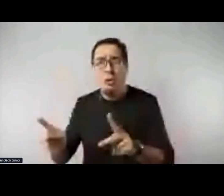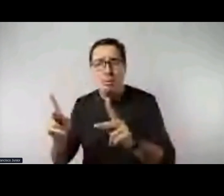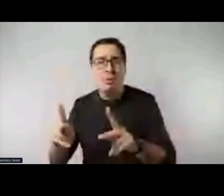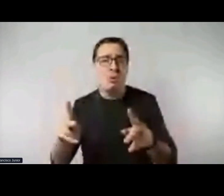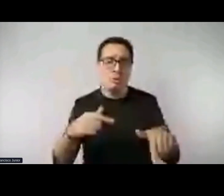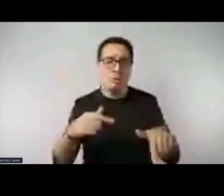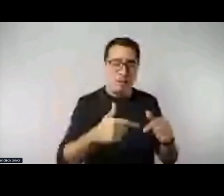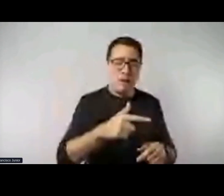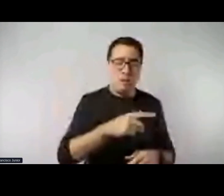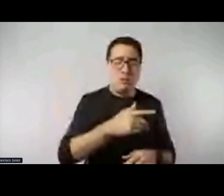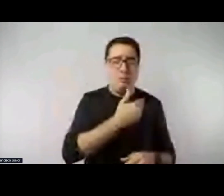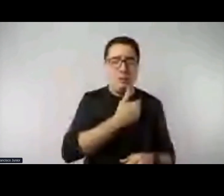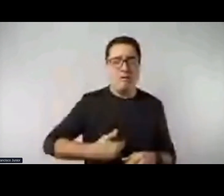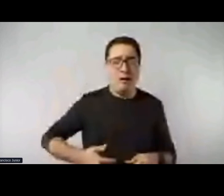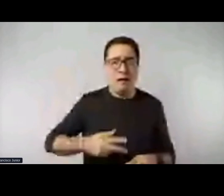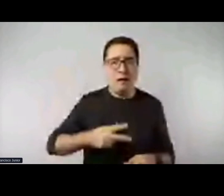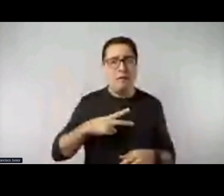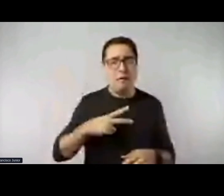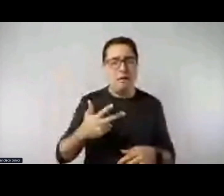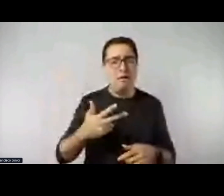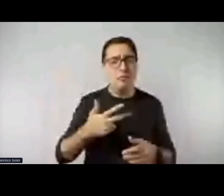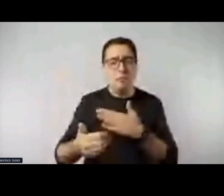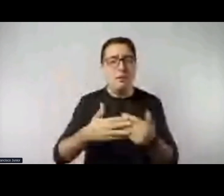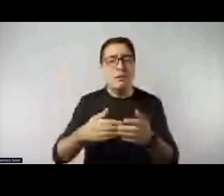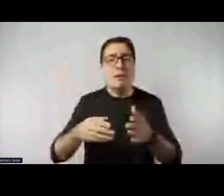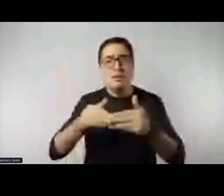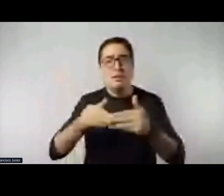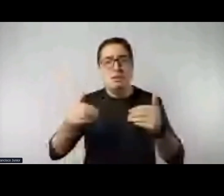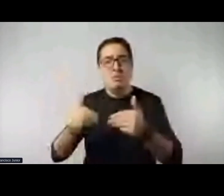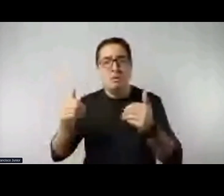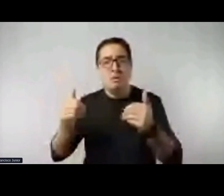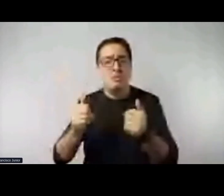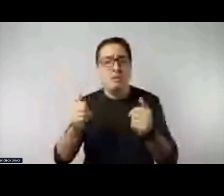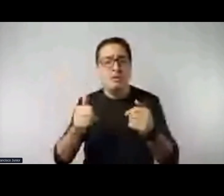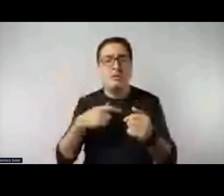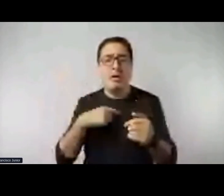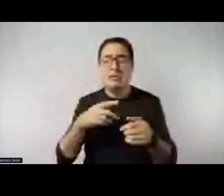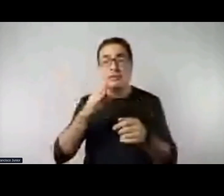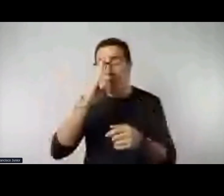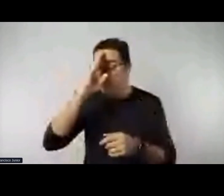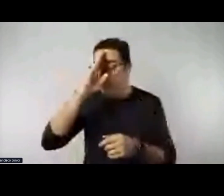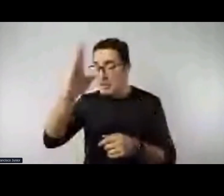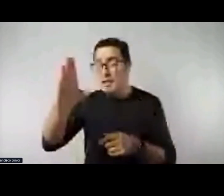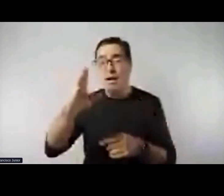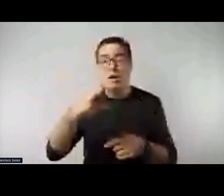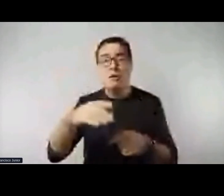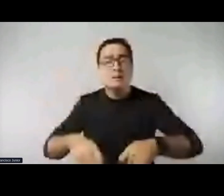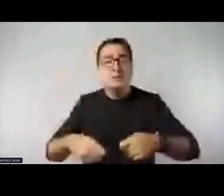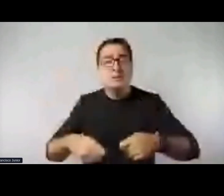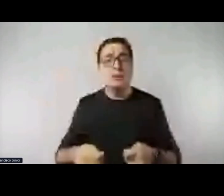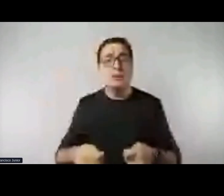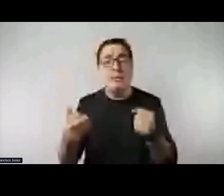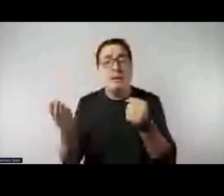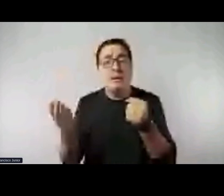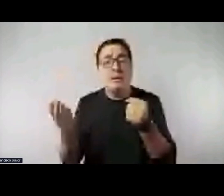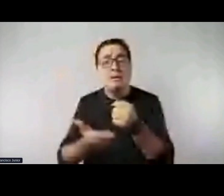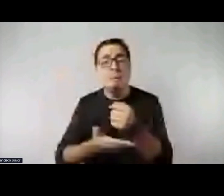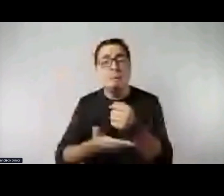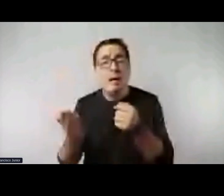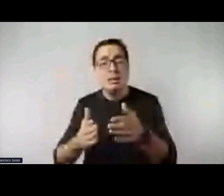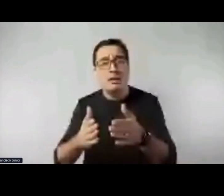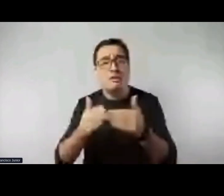a todo momento a gente tem que requerer as coisas mais fundamentais, as coisas mais básicas.